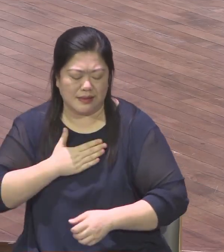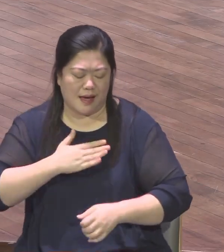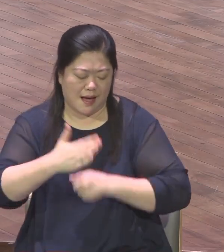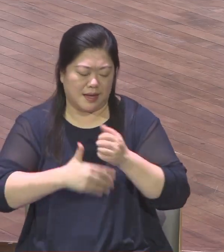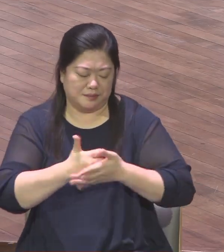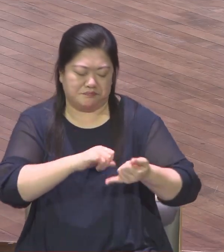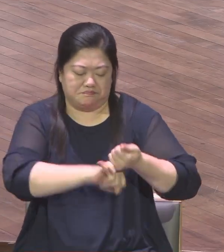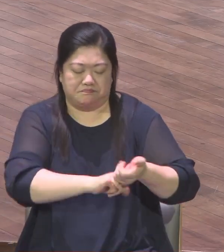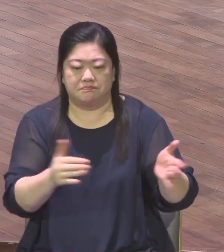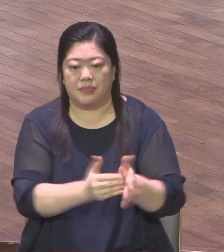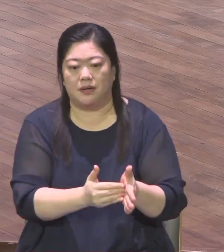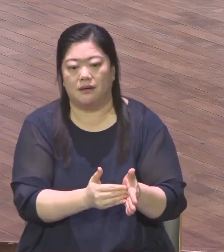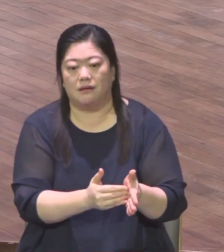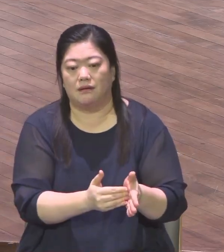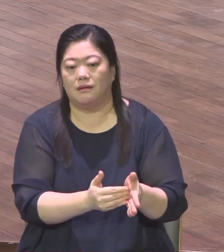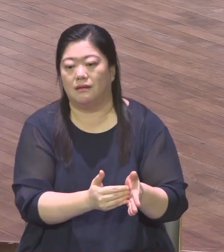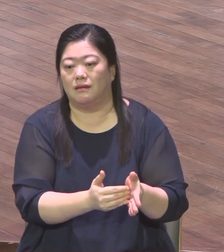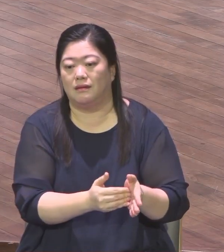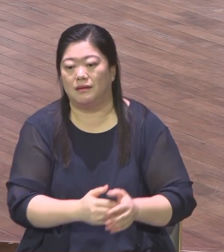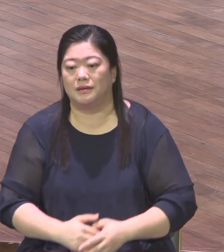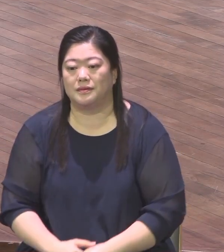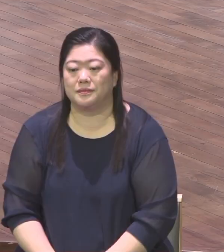하셨느니라.